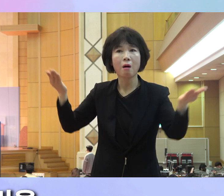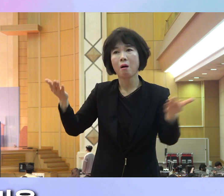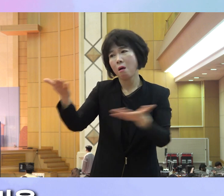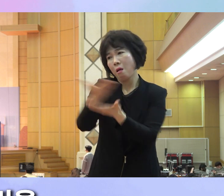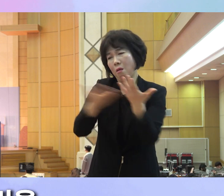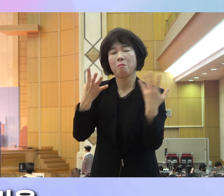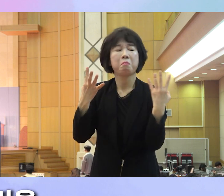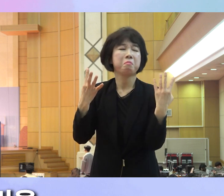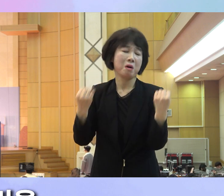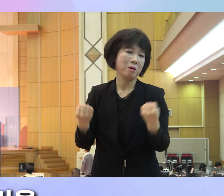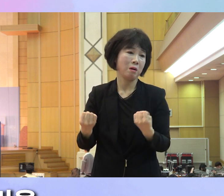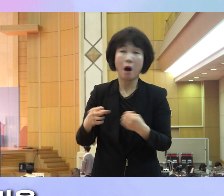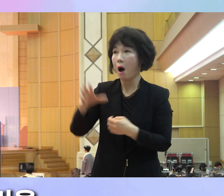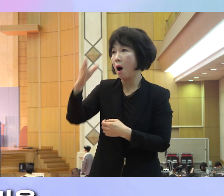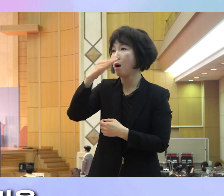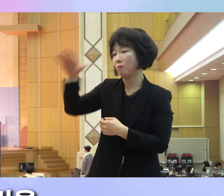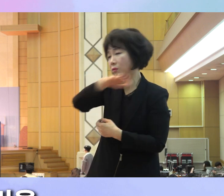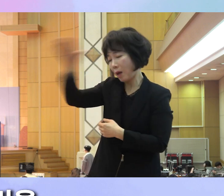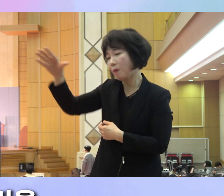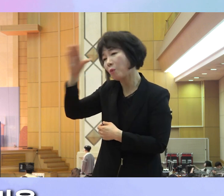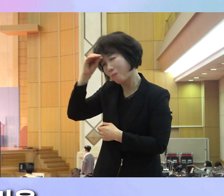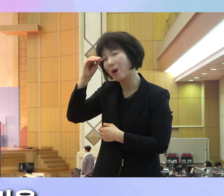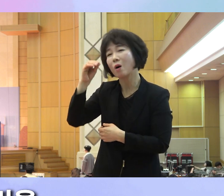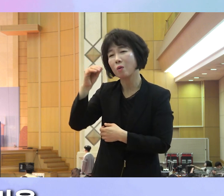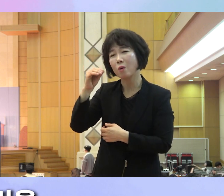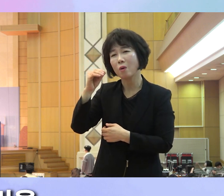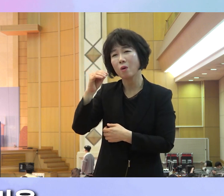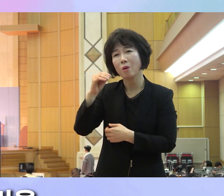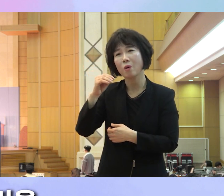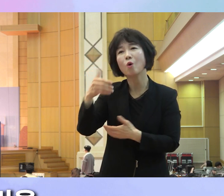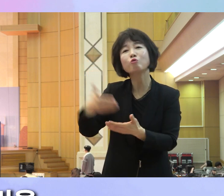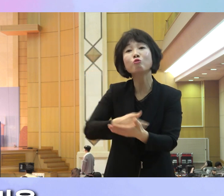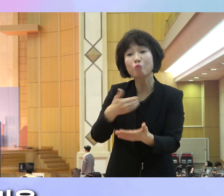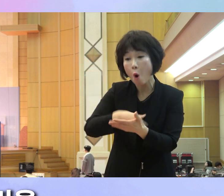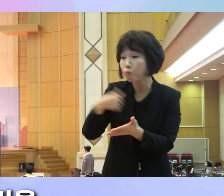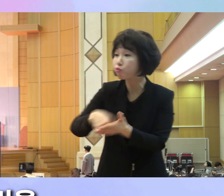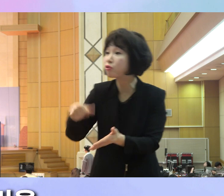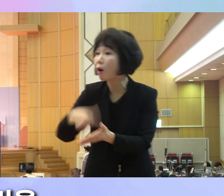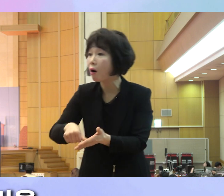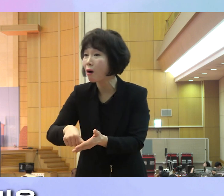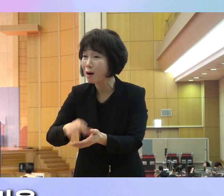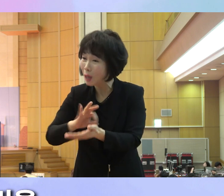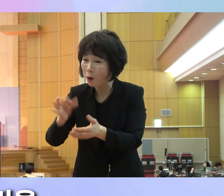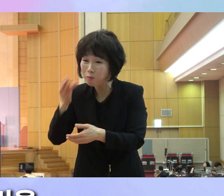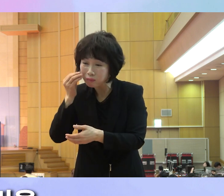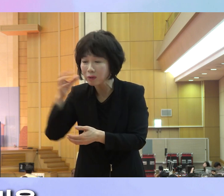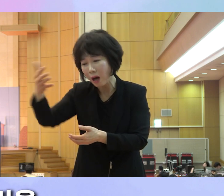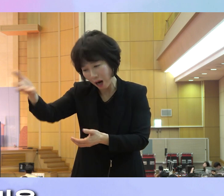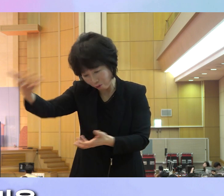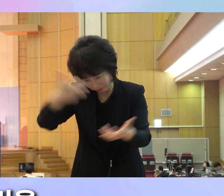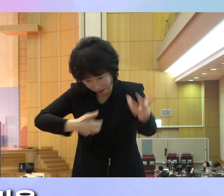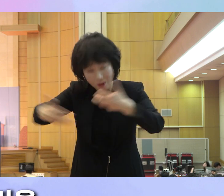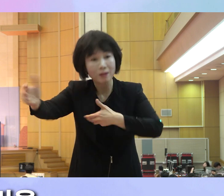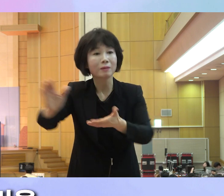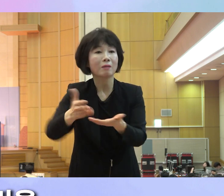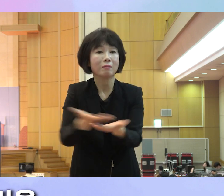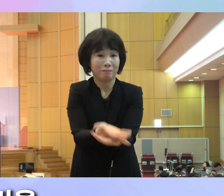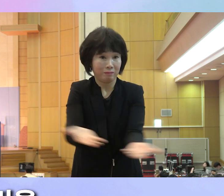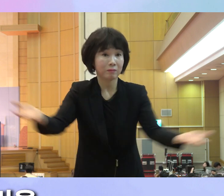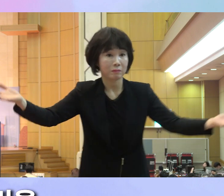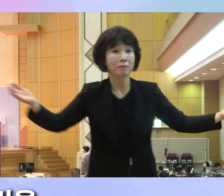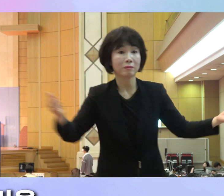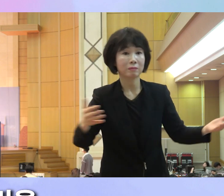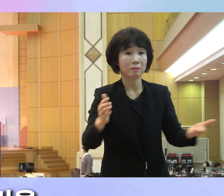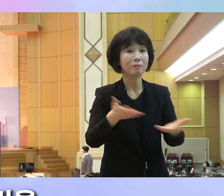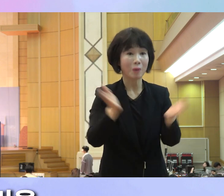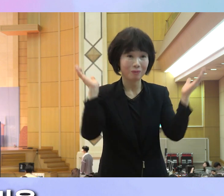초대교회의 신앙을 본받아서 이런 벼룩시장에 많이 동참해 주시면 감사하겠습니다. 특별 새벽